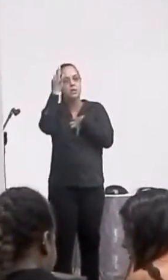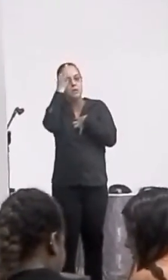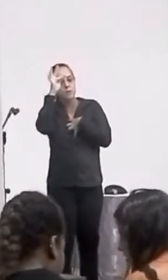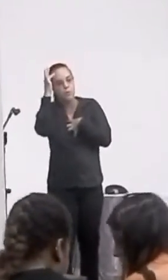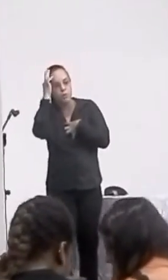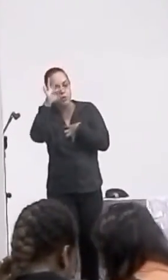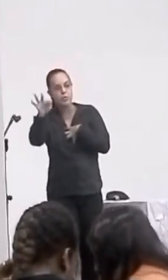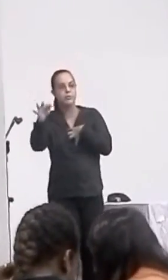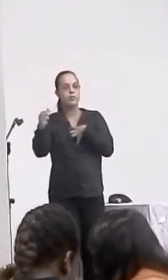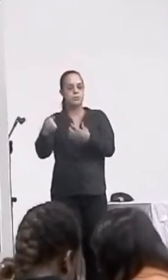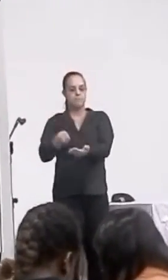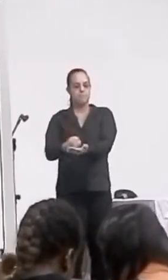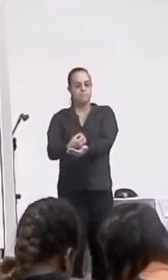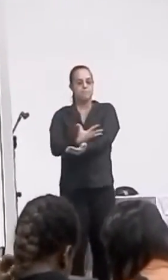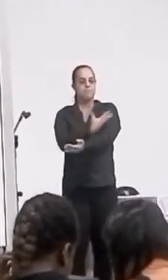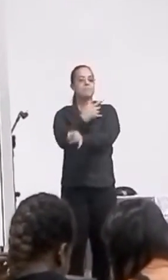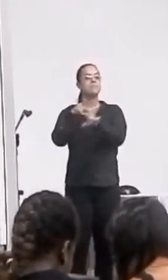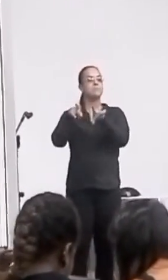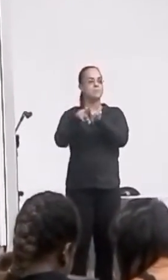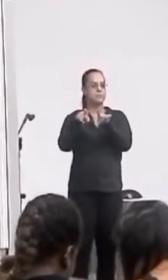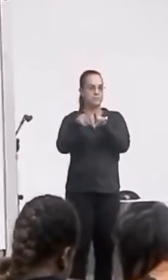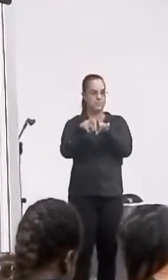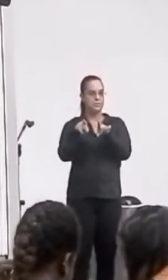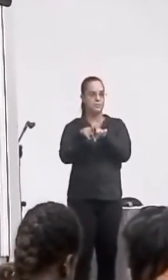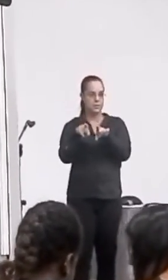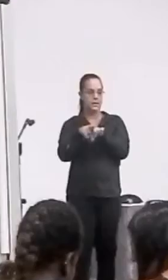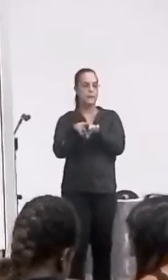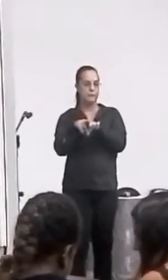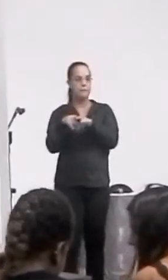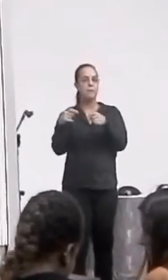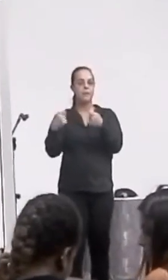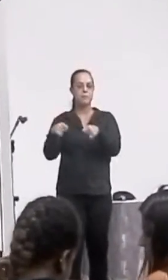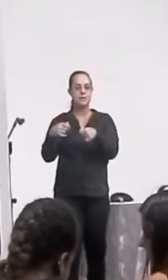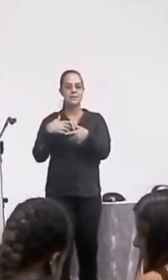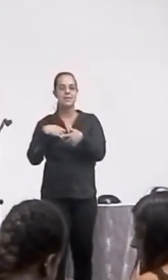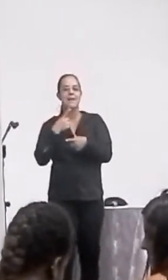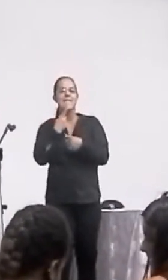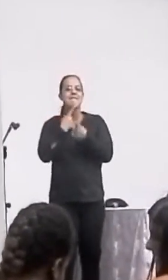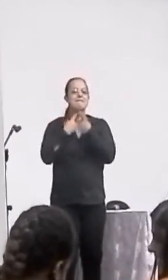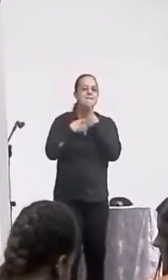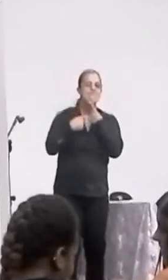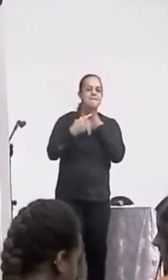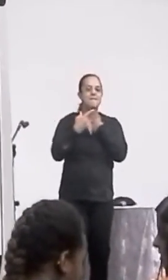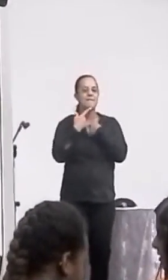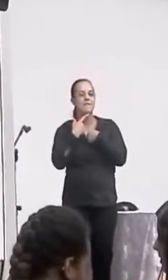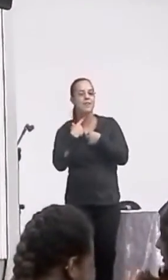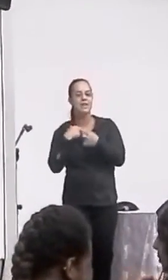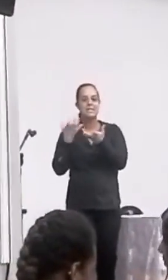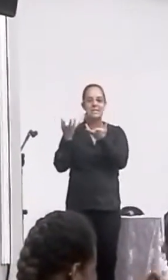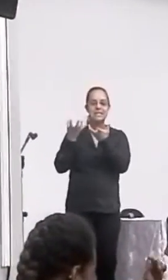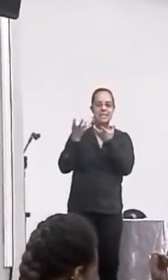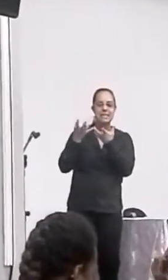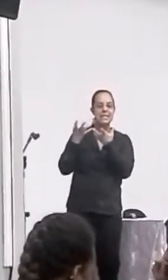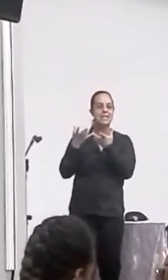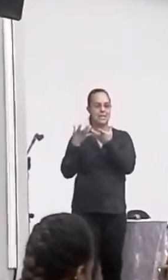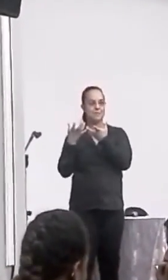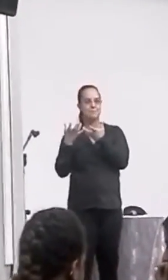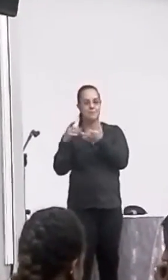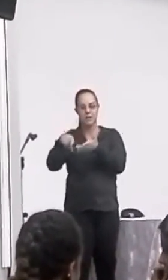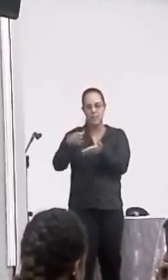até correr. Não tanto entusiasmo da filosofia, para ser logo contagioso.